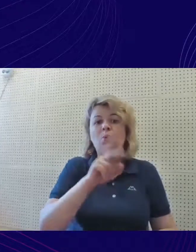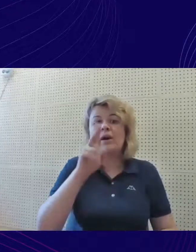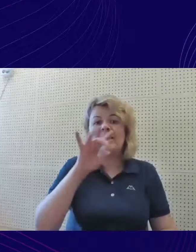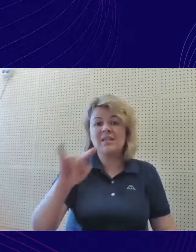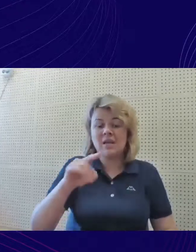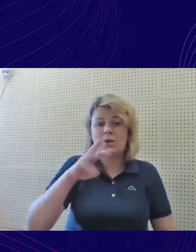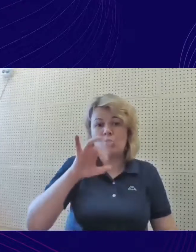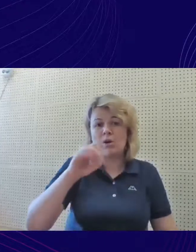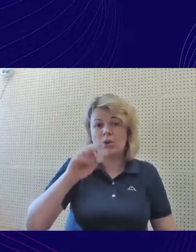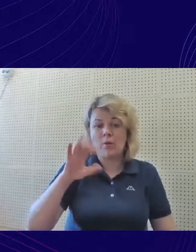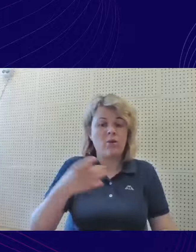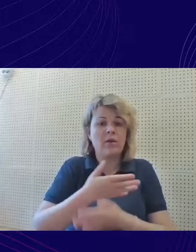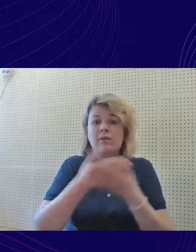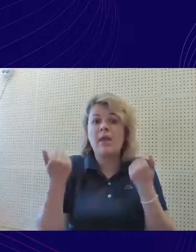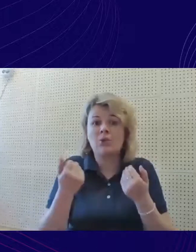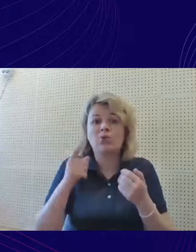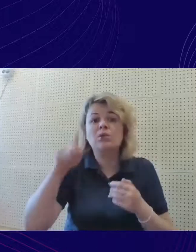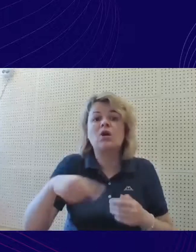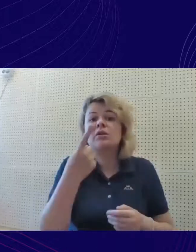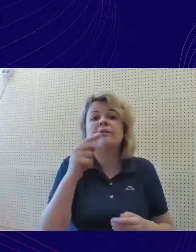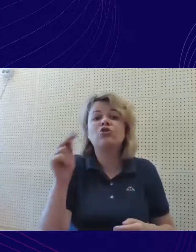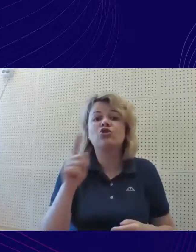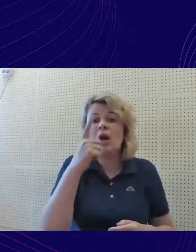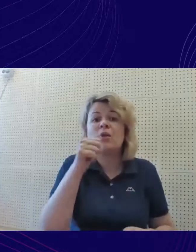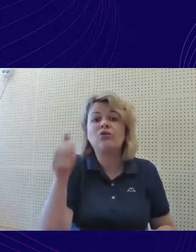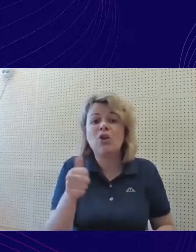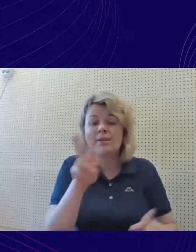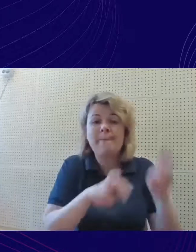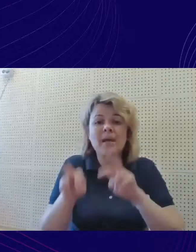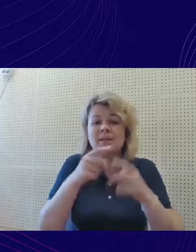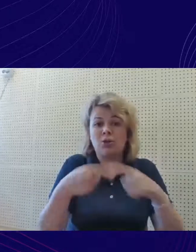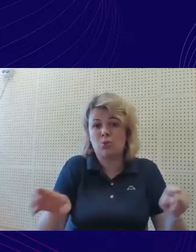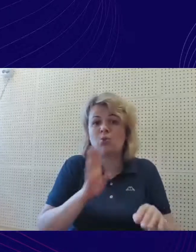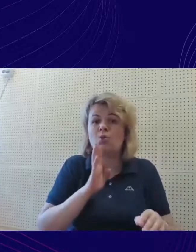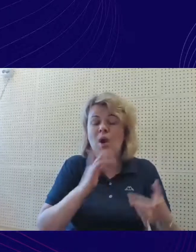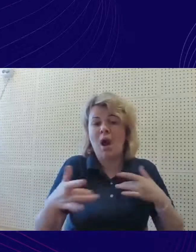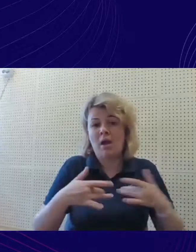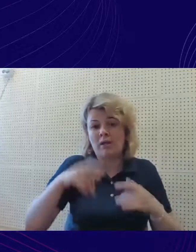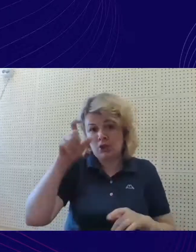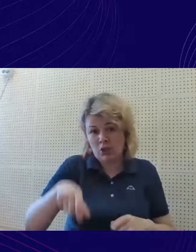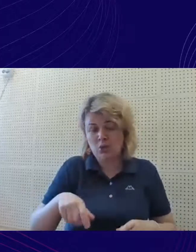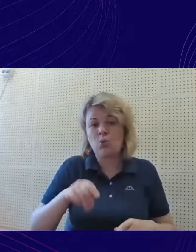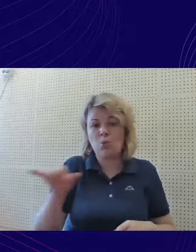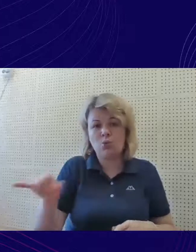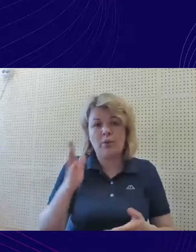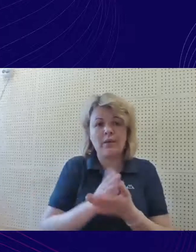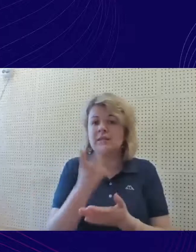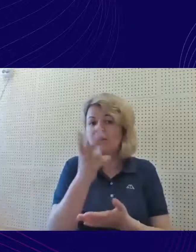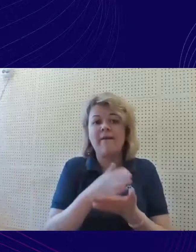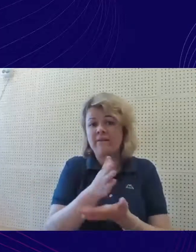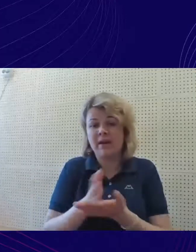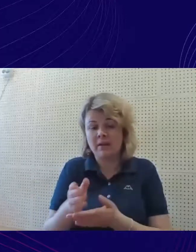искать другую актрису. У нее есть два варианта. Либо снимать Дмитриеву и снять плохое